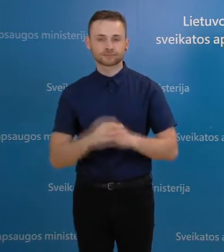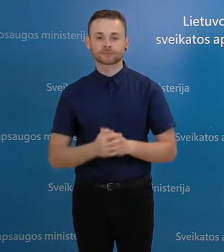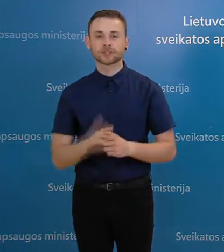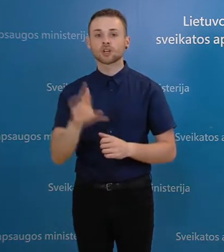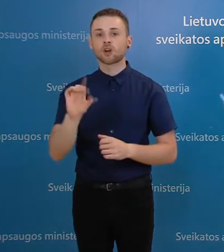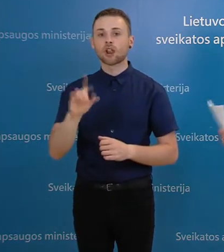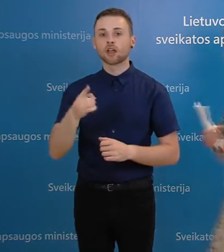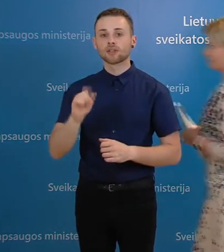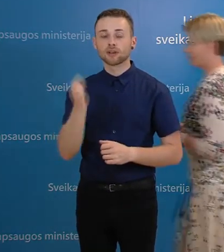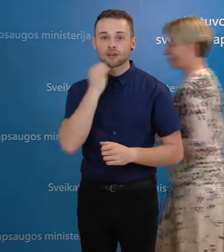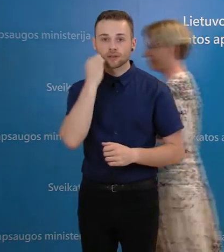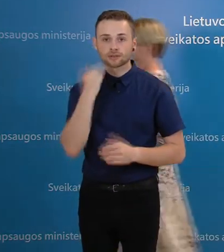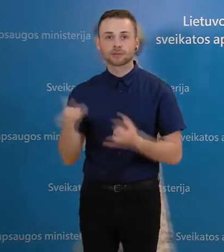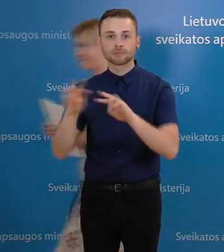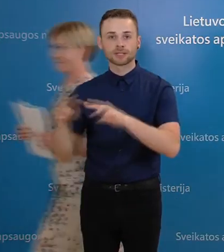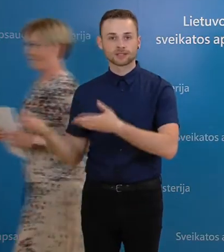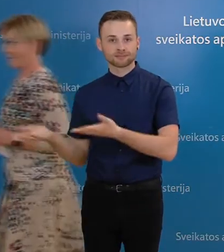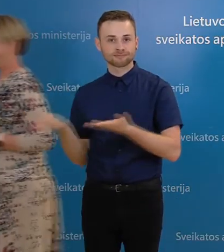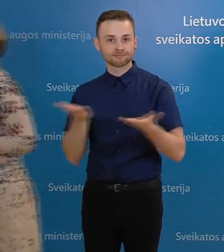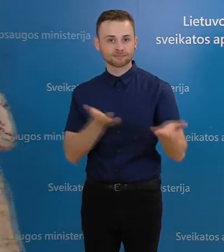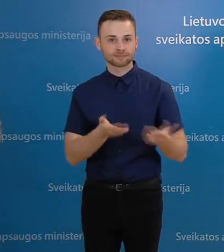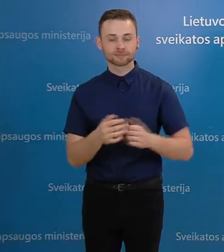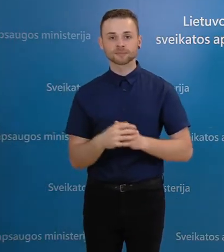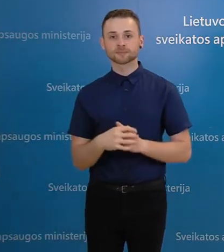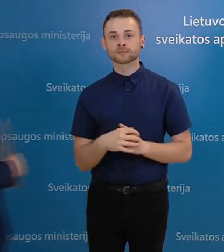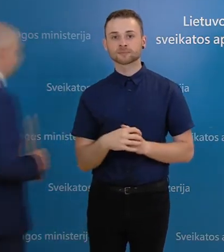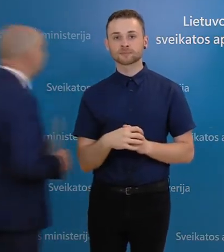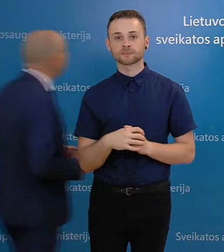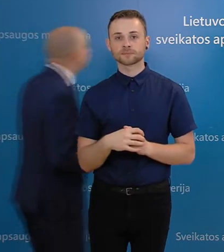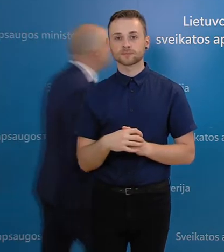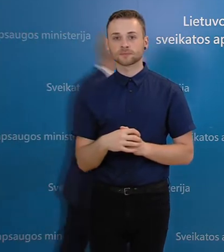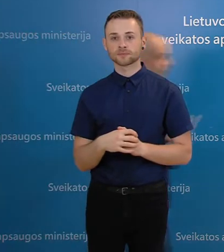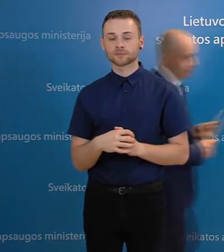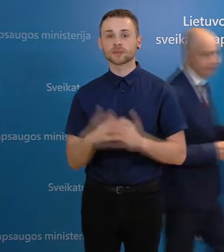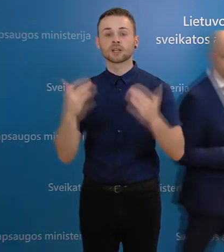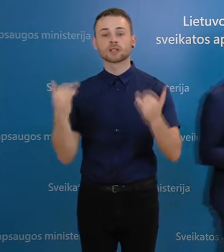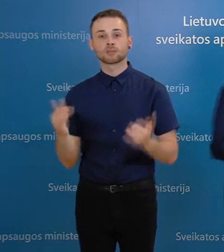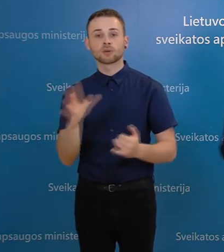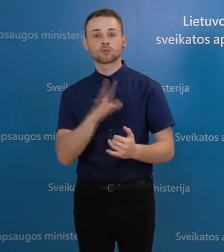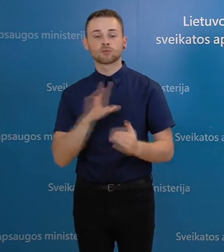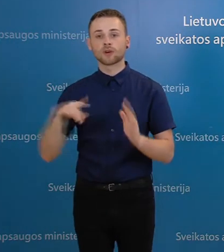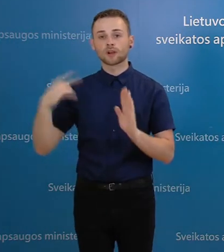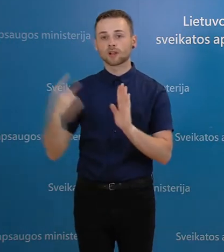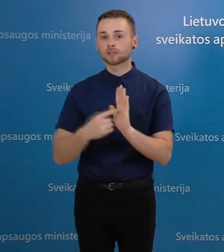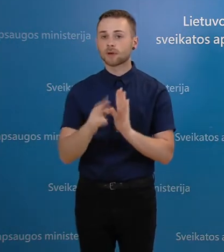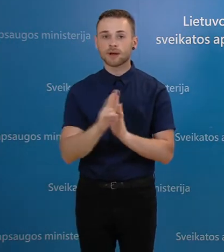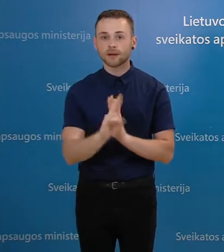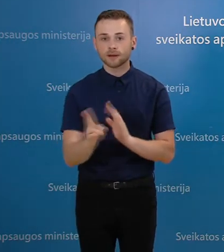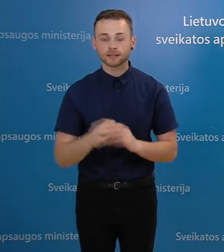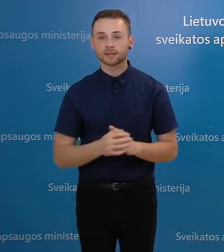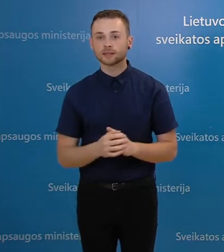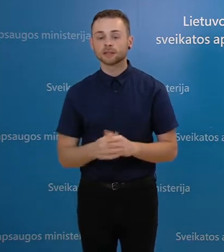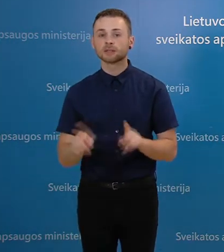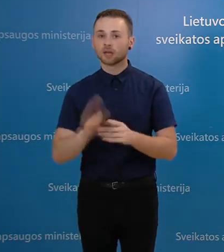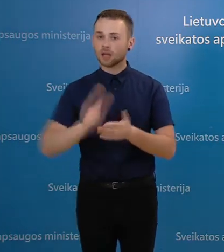dabar kviečiu grįžti ministrą prie tribūnos ir jungiamės prie redakcijų, kurios gyvai nori užduoti klausimus, taip pat turime ir